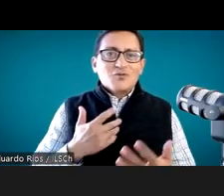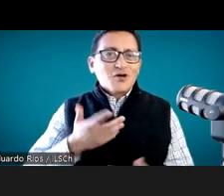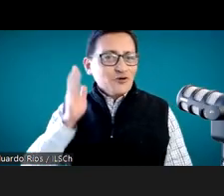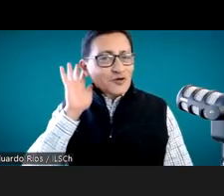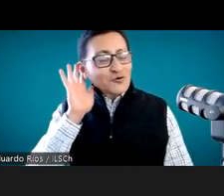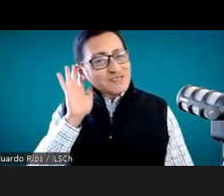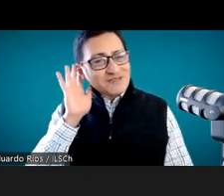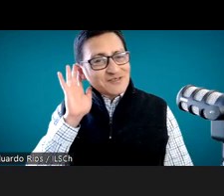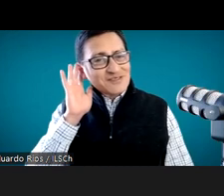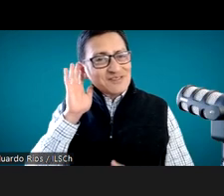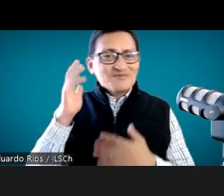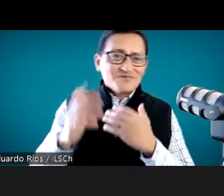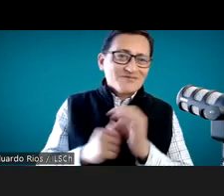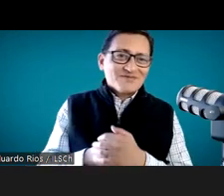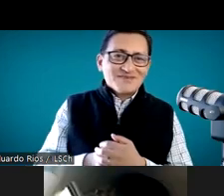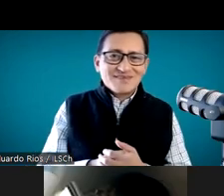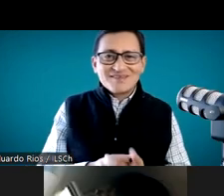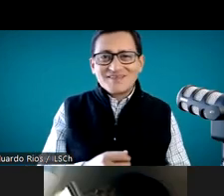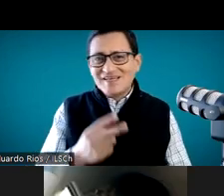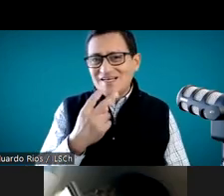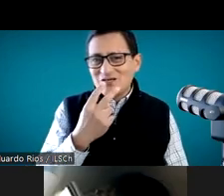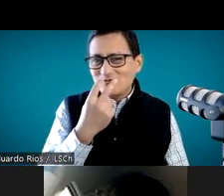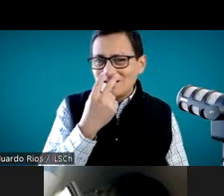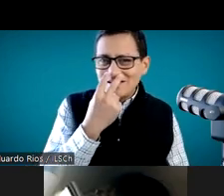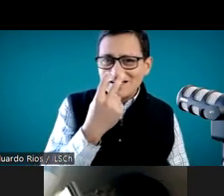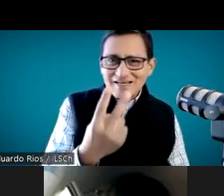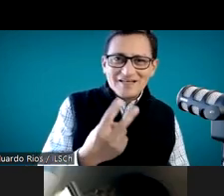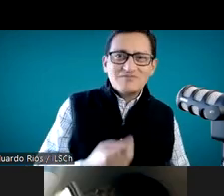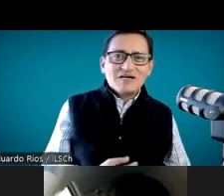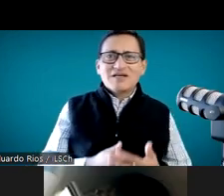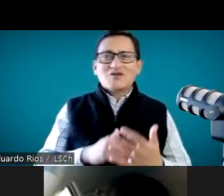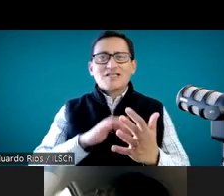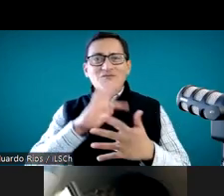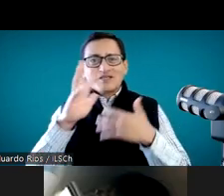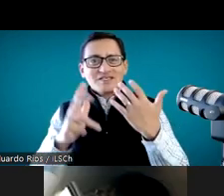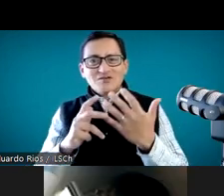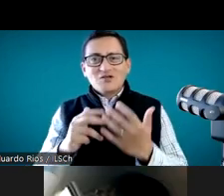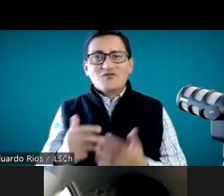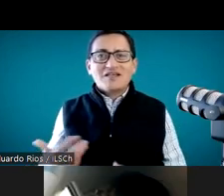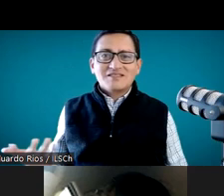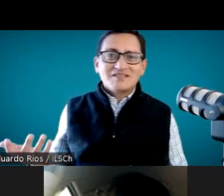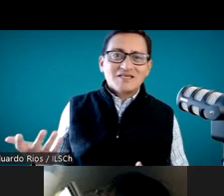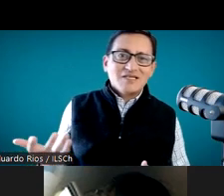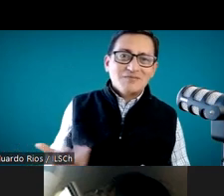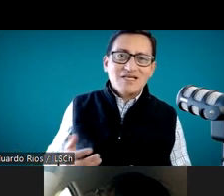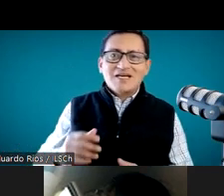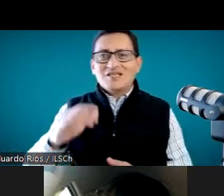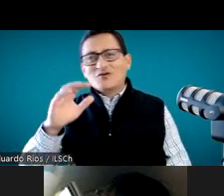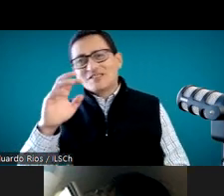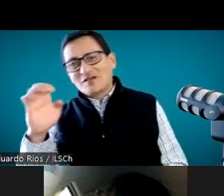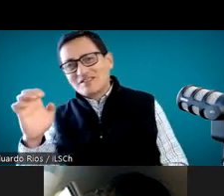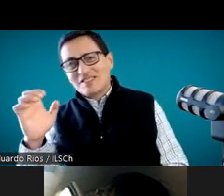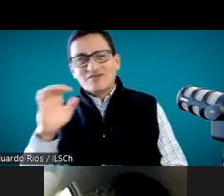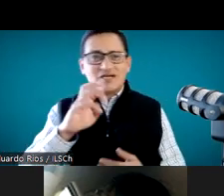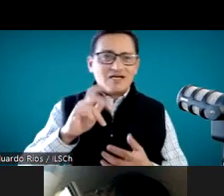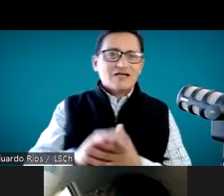Y como él no nos escucha, entonces él nos va a ver la cara, va a ver lo que estamos haciendo y nos va a decir de repente, mira, esto